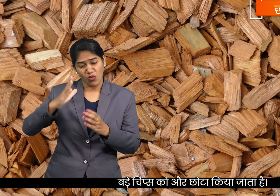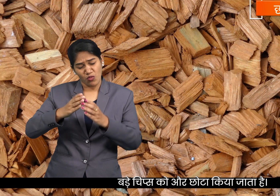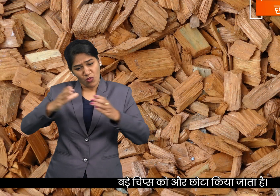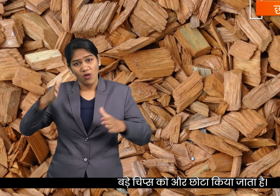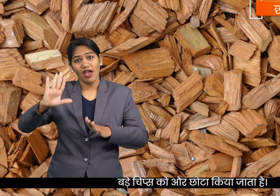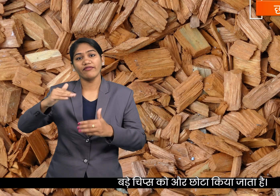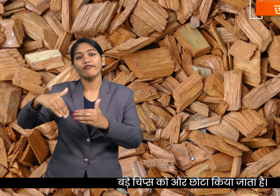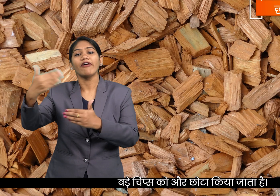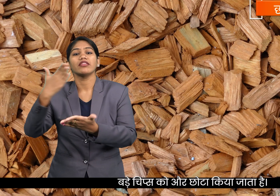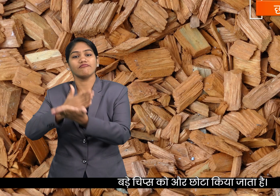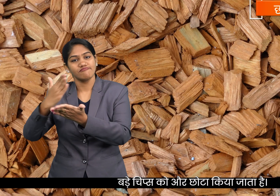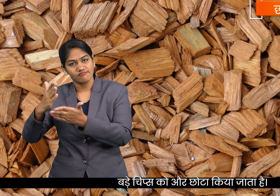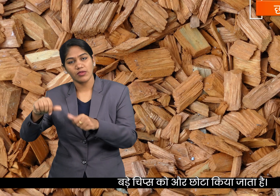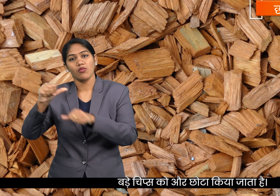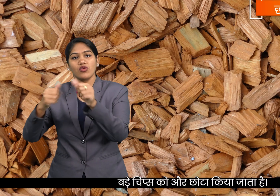है।